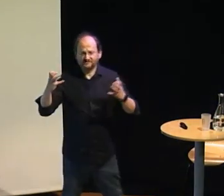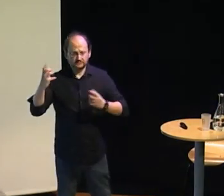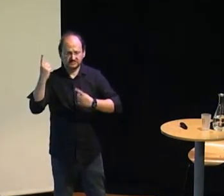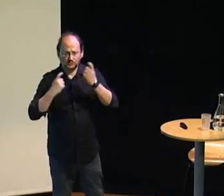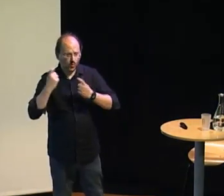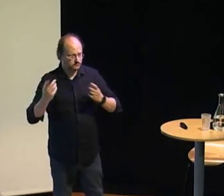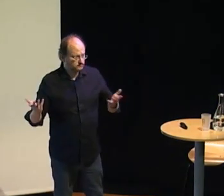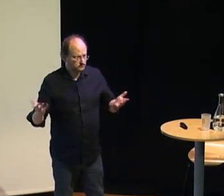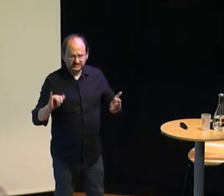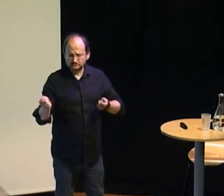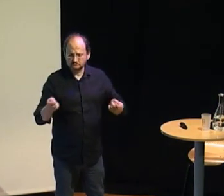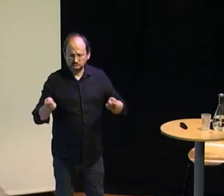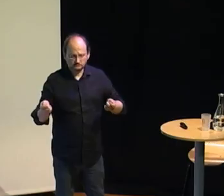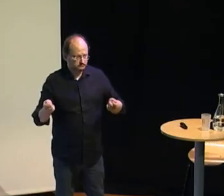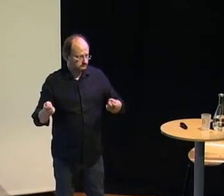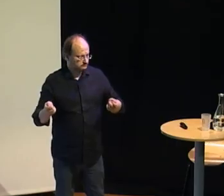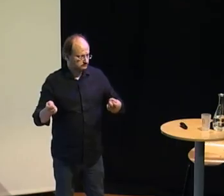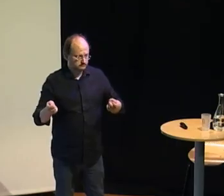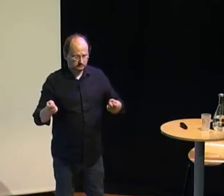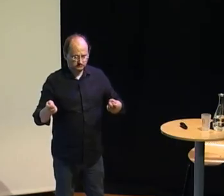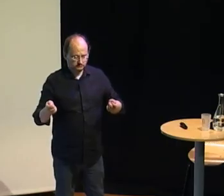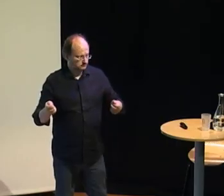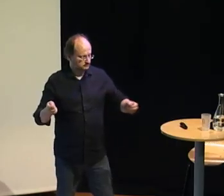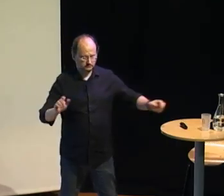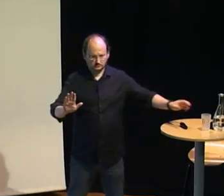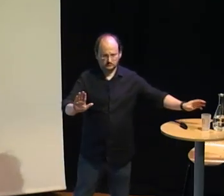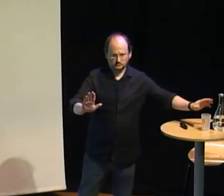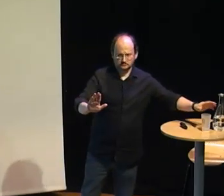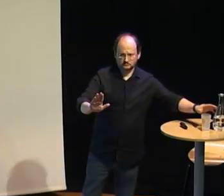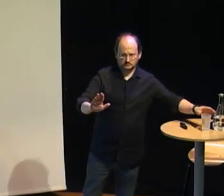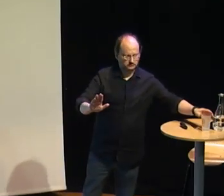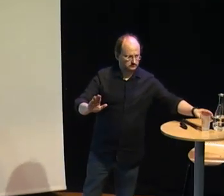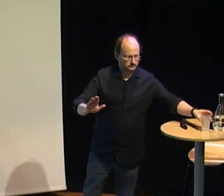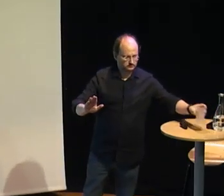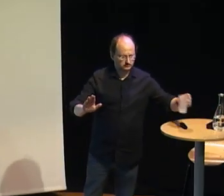Alors, si vous avez envie de questions, je ne sais pas qui c'est qui gère les questions, les relais.